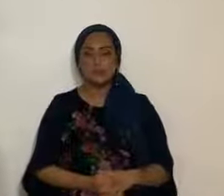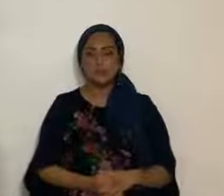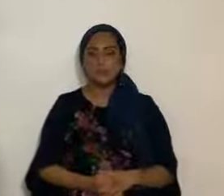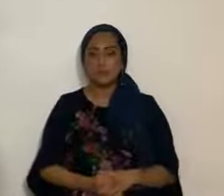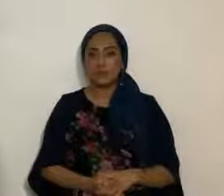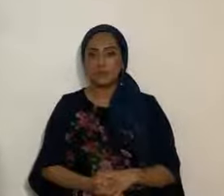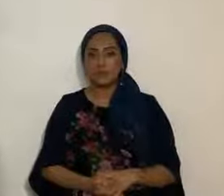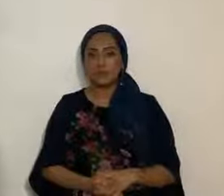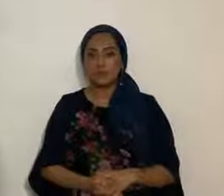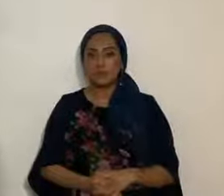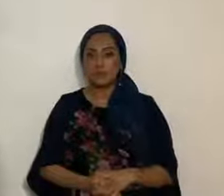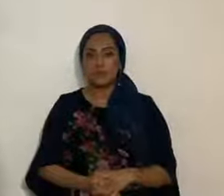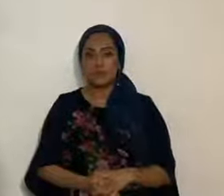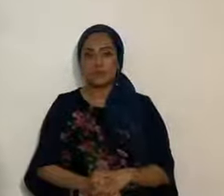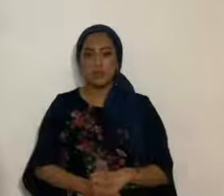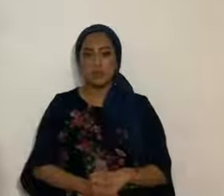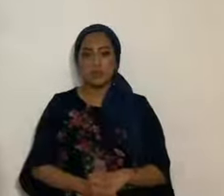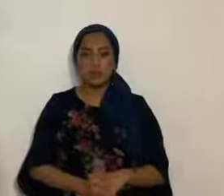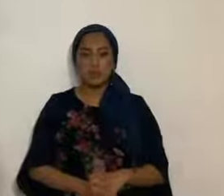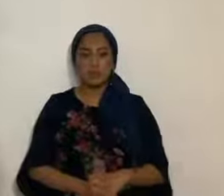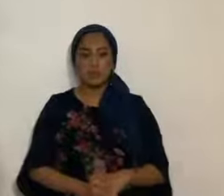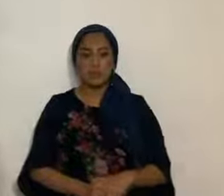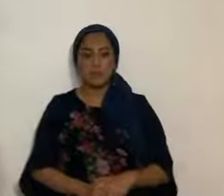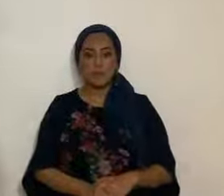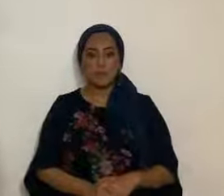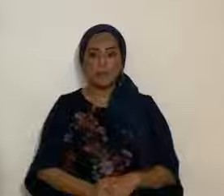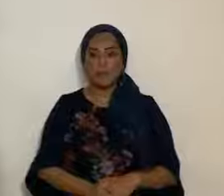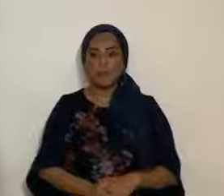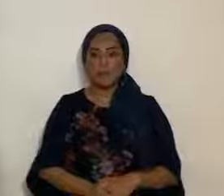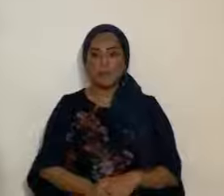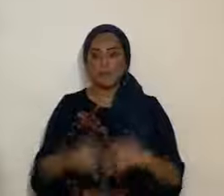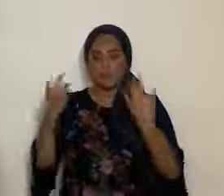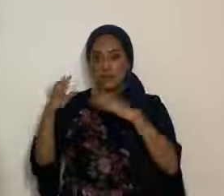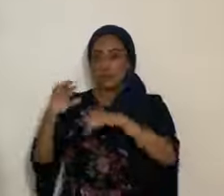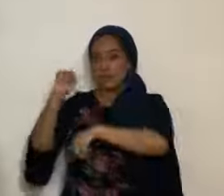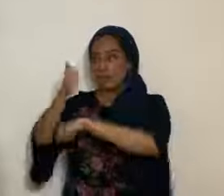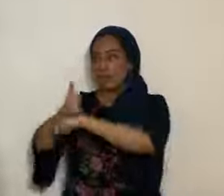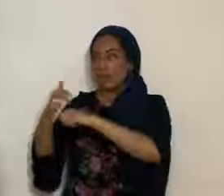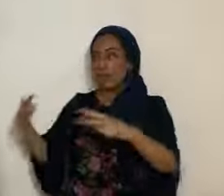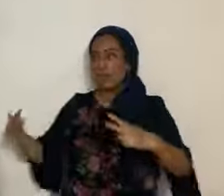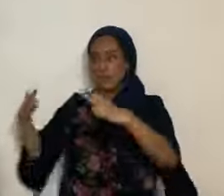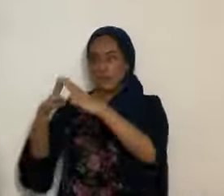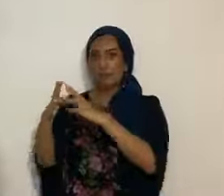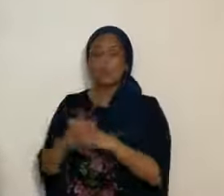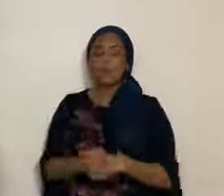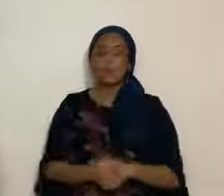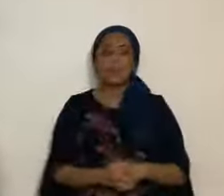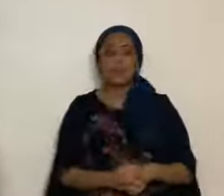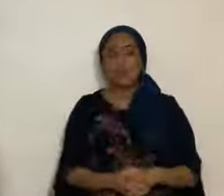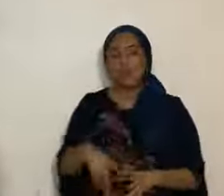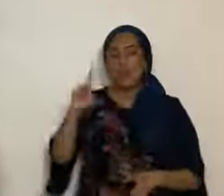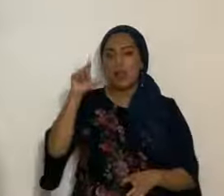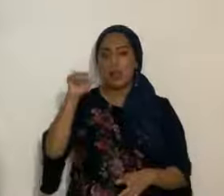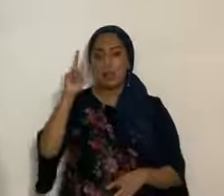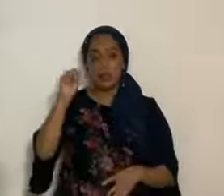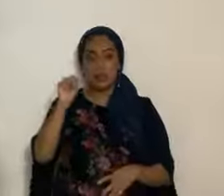Y éste había fijado su tienda en el monte. Y Labán acampó con sus parientes en el monte